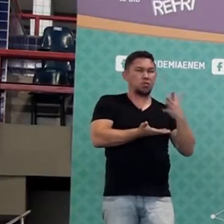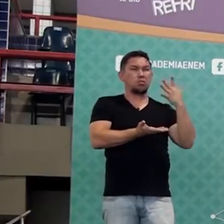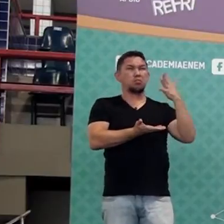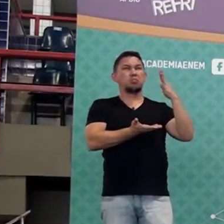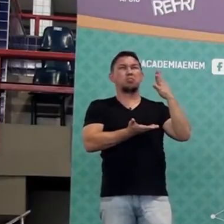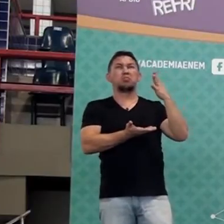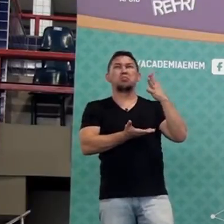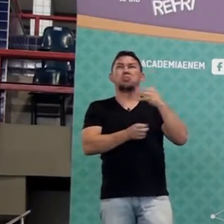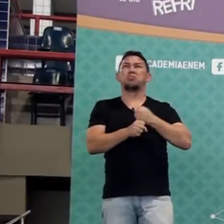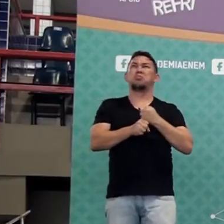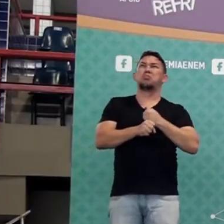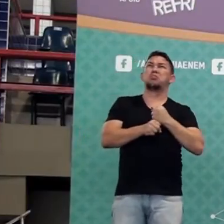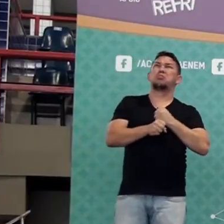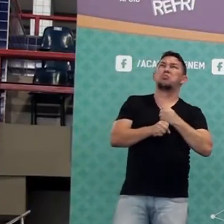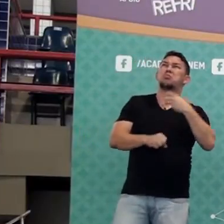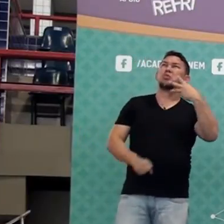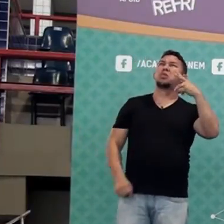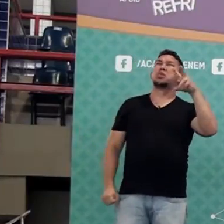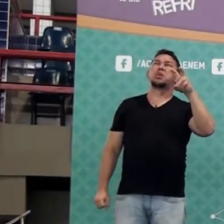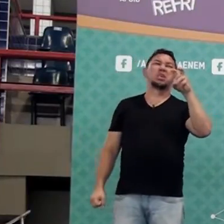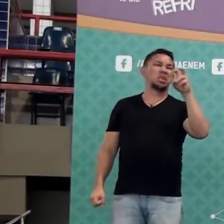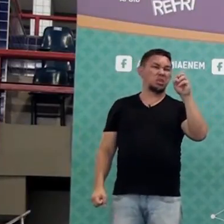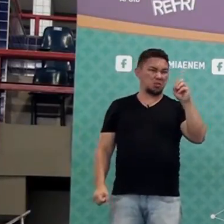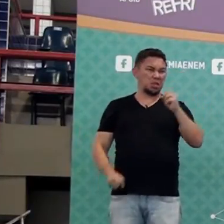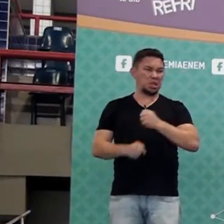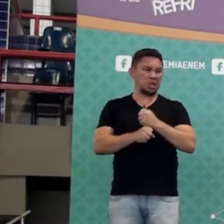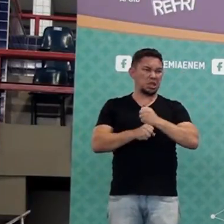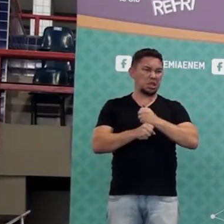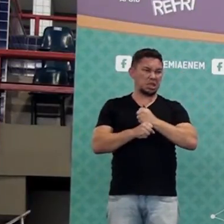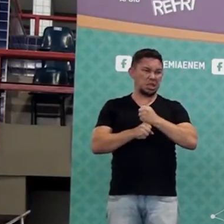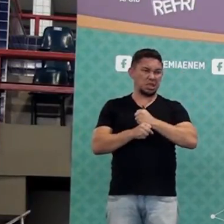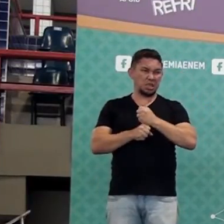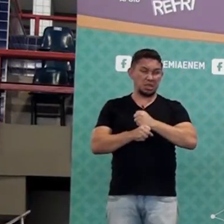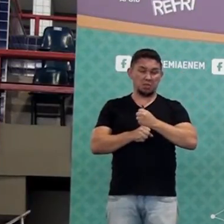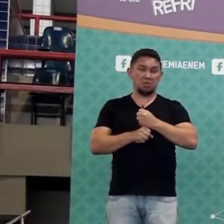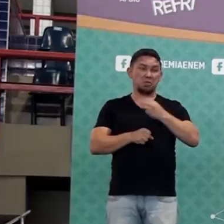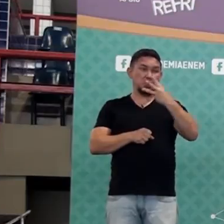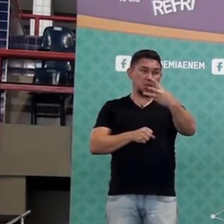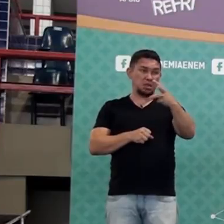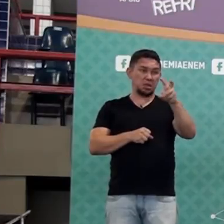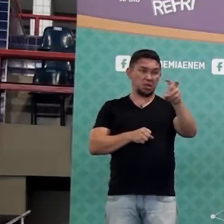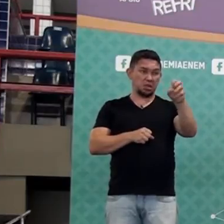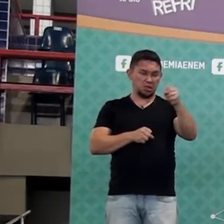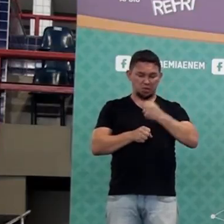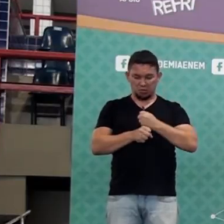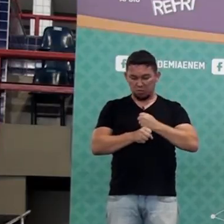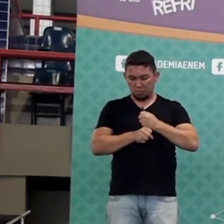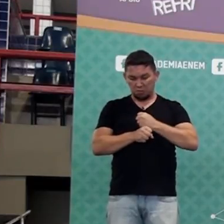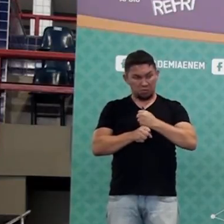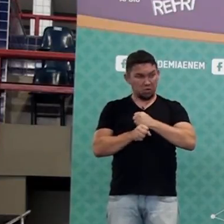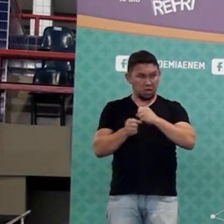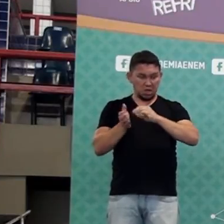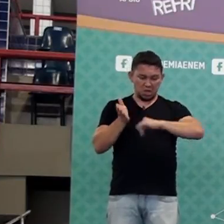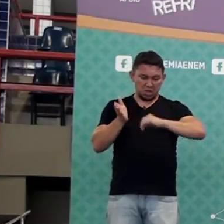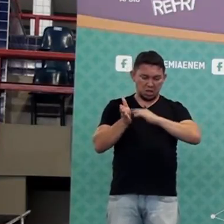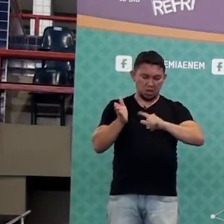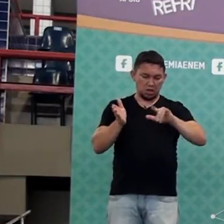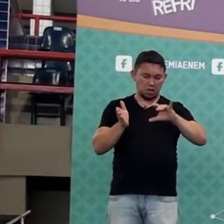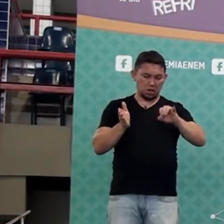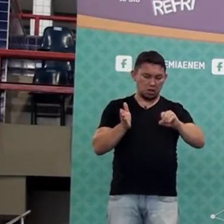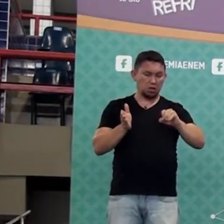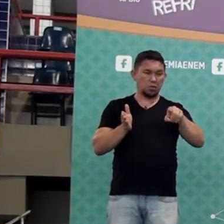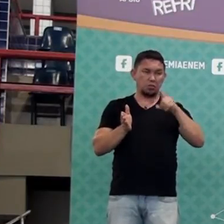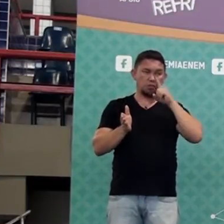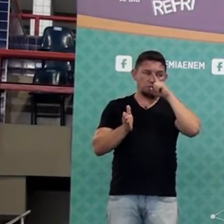menos daqui a uns 350 anos. Então, durante 350 anos, esse lixo é